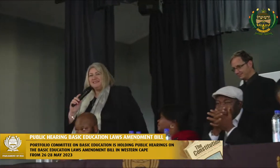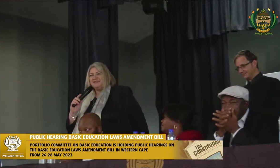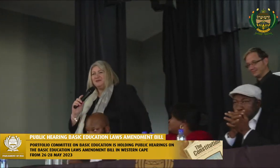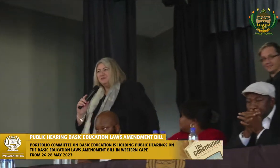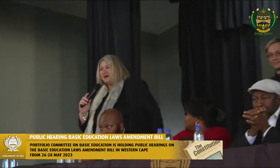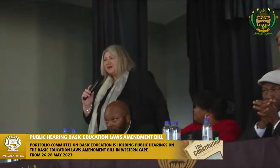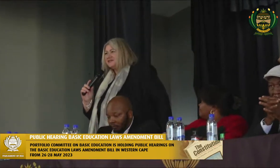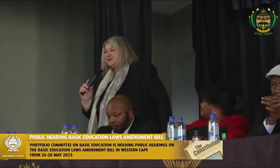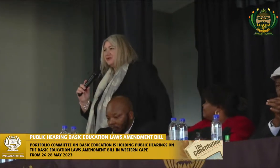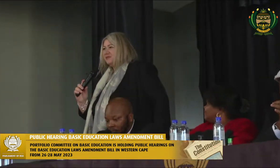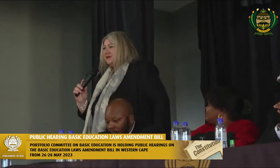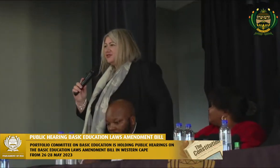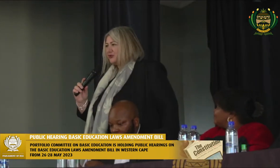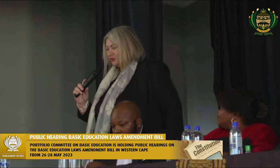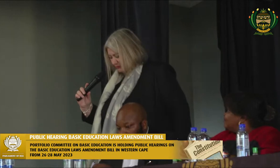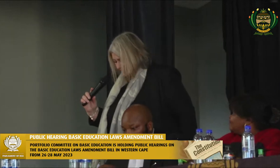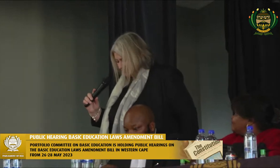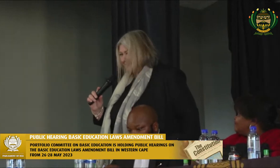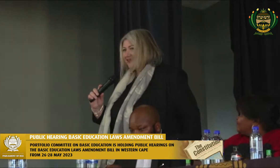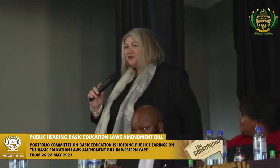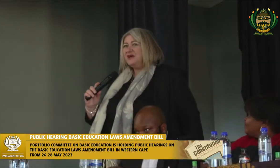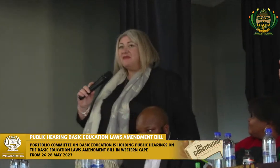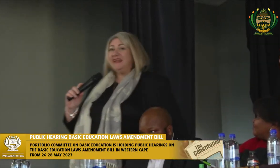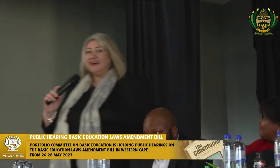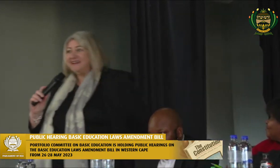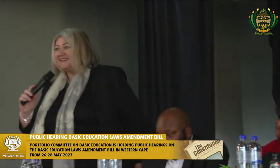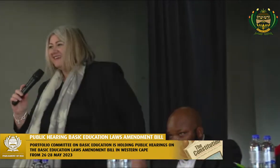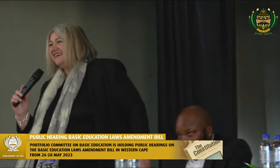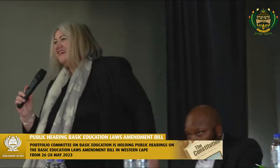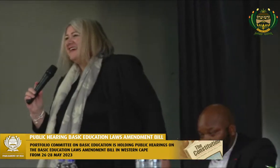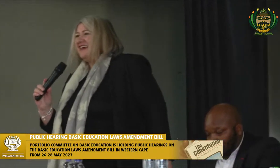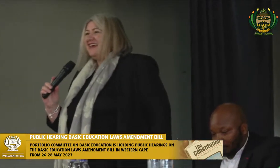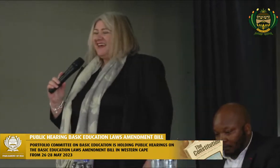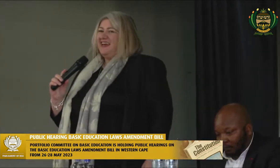Goeiemiddag, mense van Pakkalsdorp, George. Goeiemiddag.